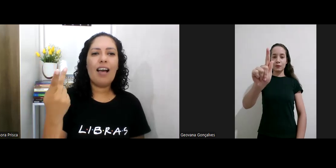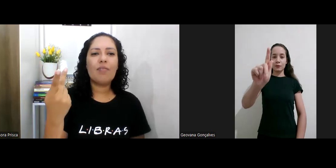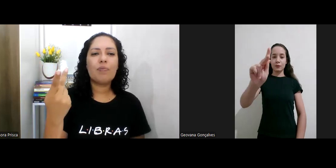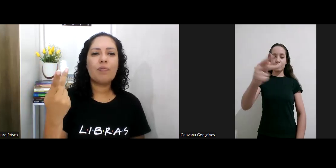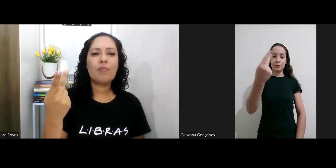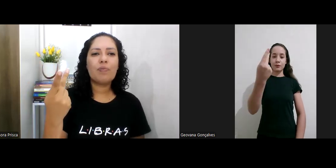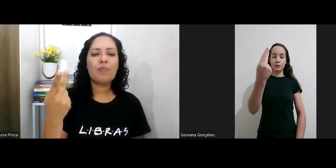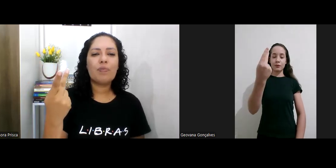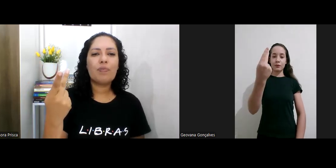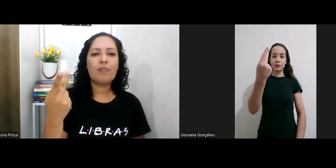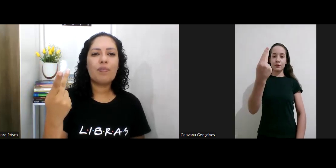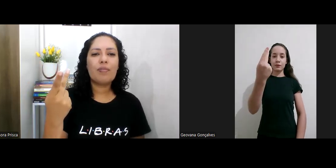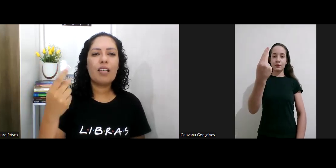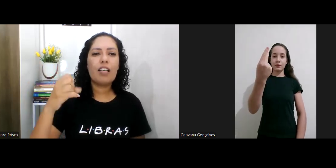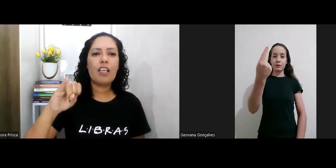H,